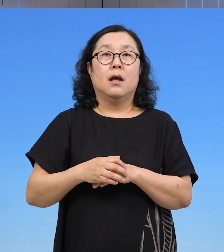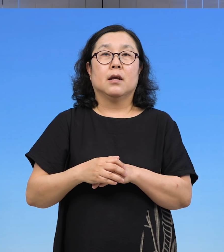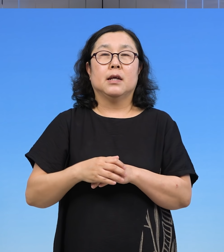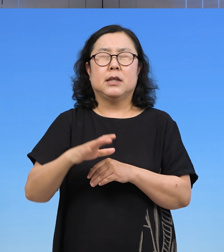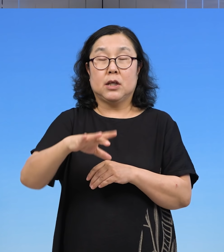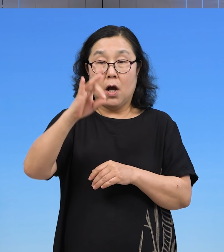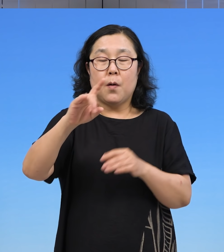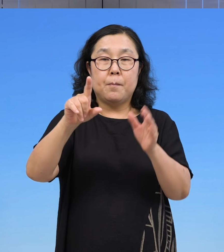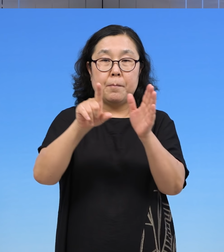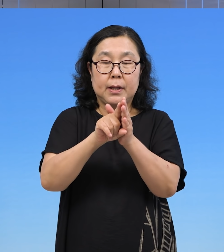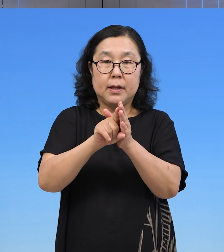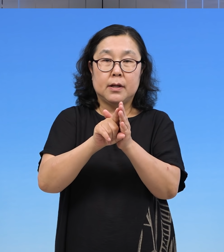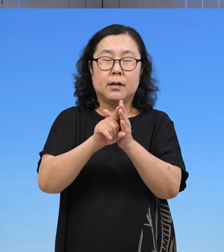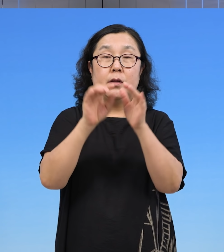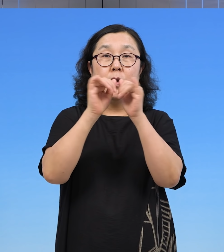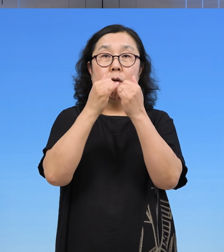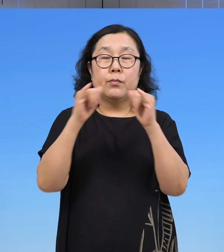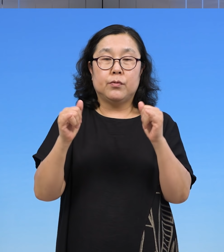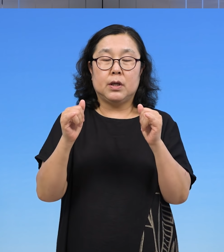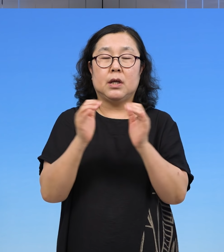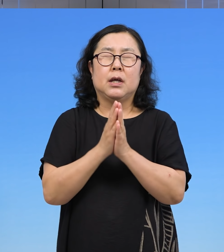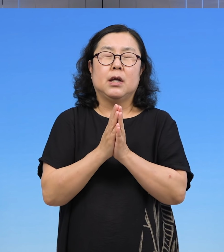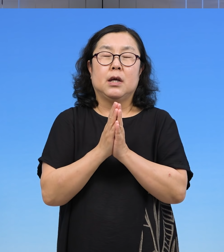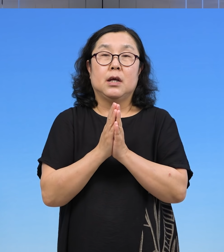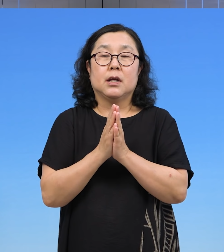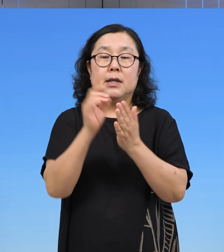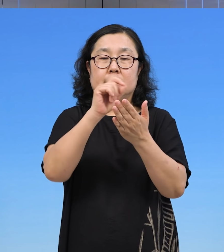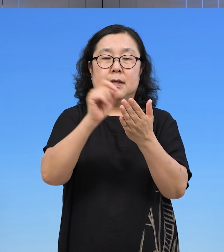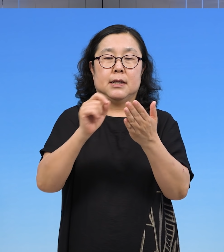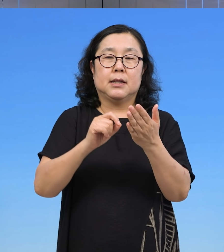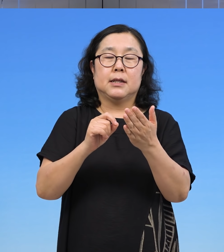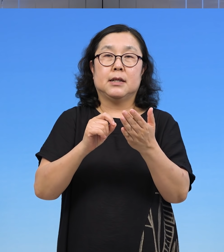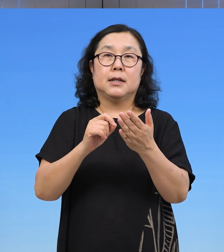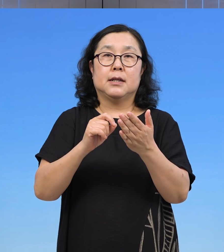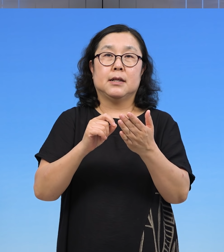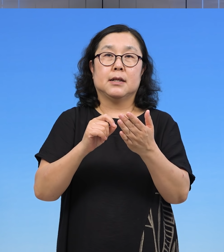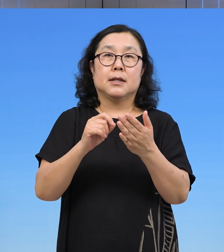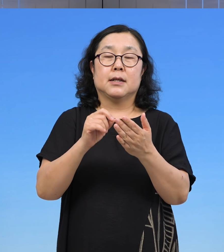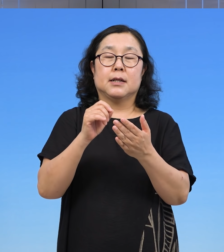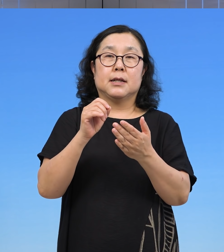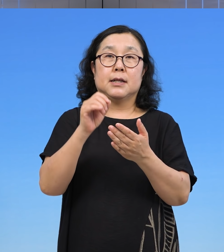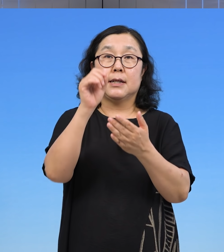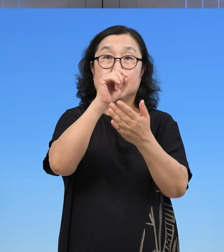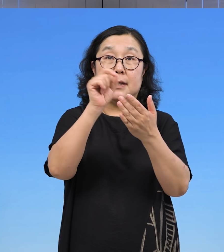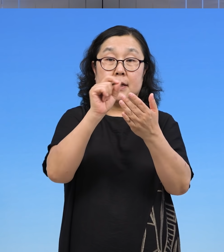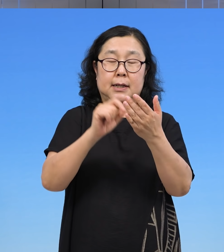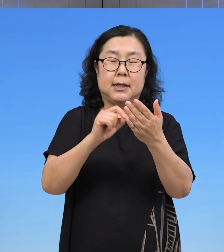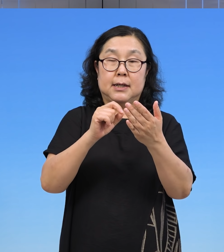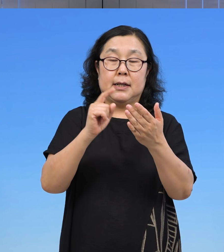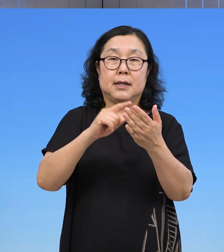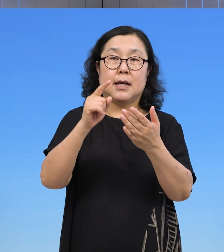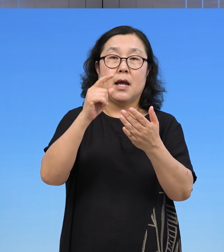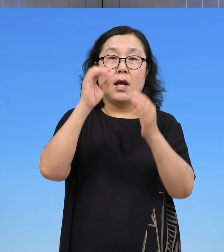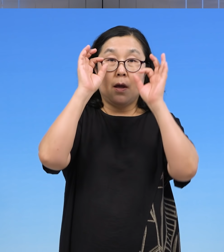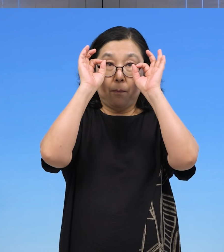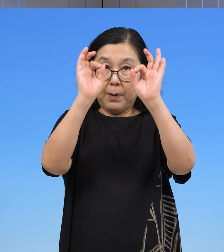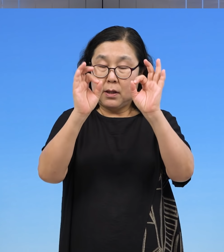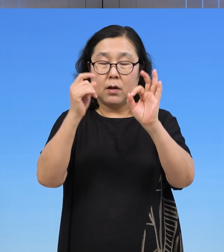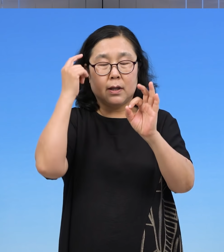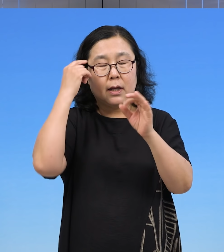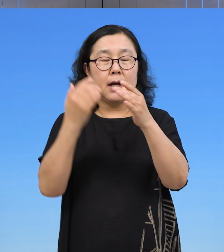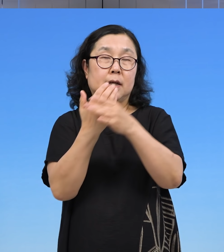초신자예요 어떤 초신자분이 올려주신 글 하나가 불쑥 떠올라가지고 제가 세상 그걸 다시 읽으면서